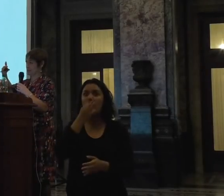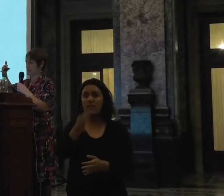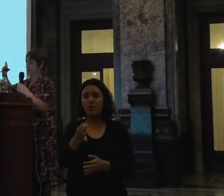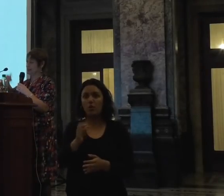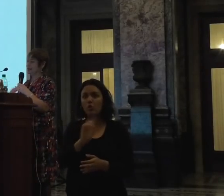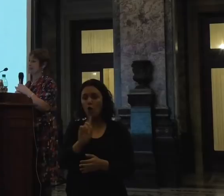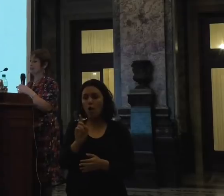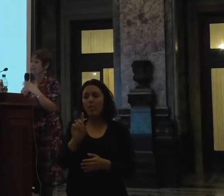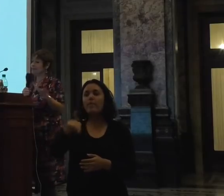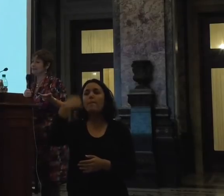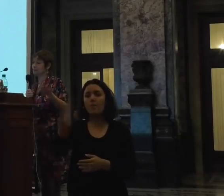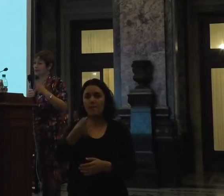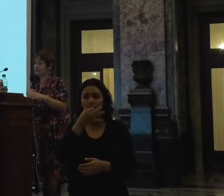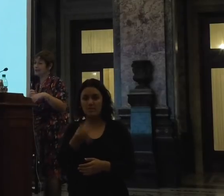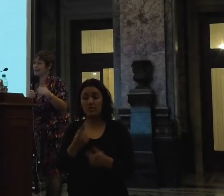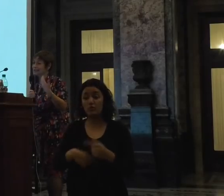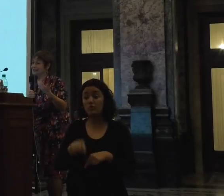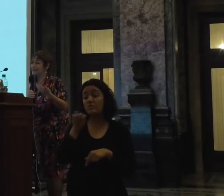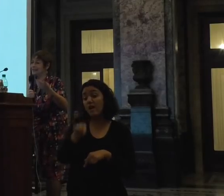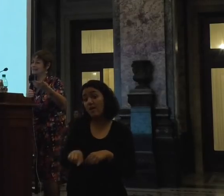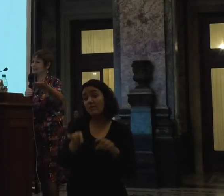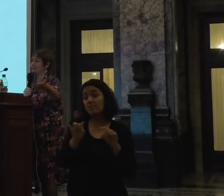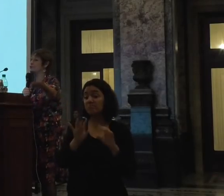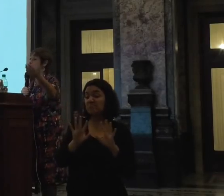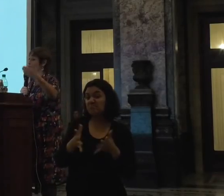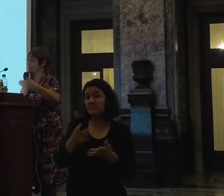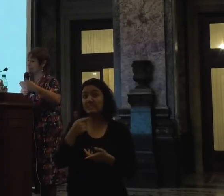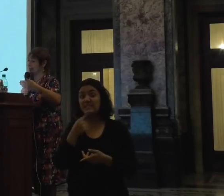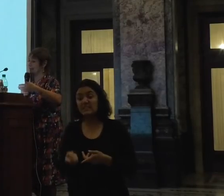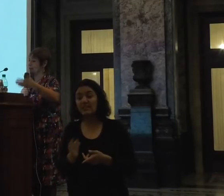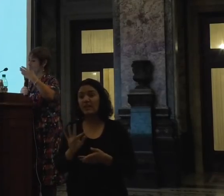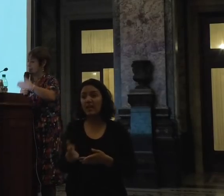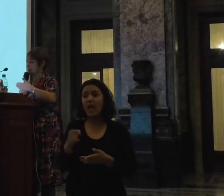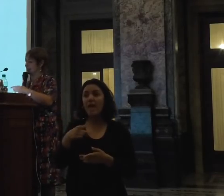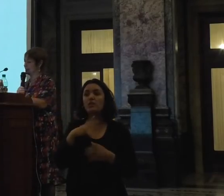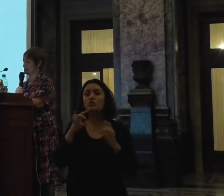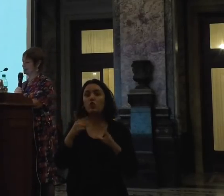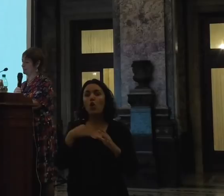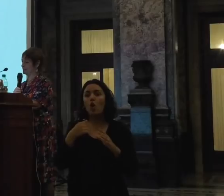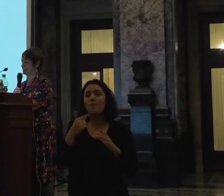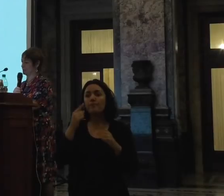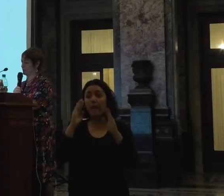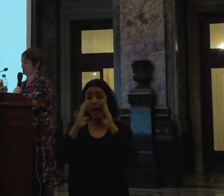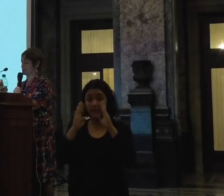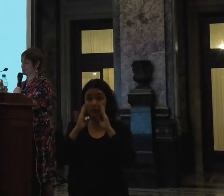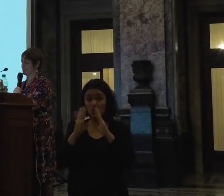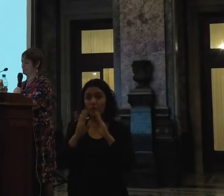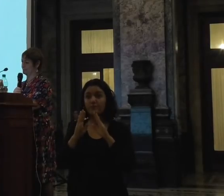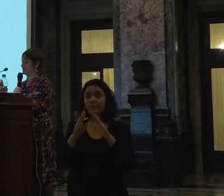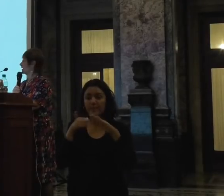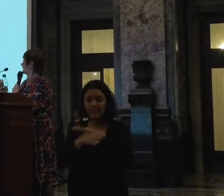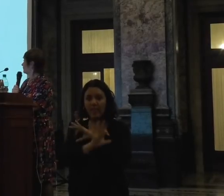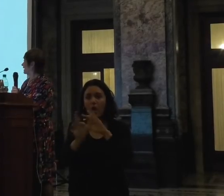indicar después. Simplemente para ver si es la función de entrada o de salida que ha sido afectado por la